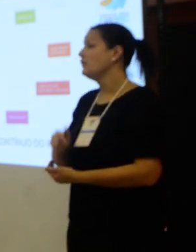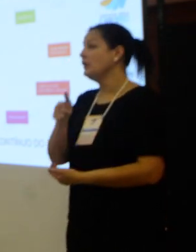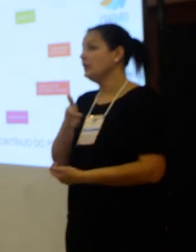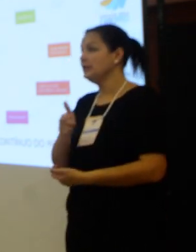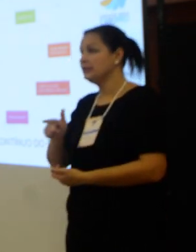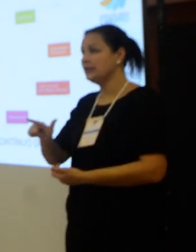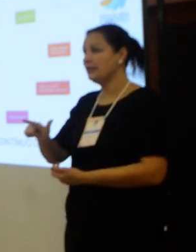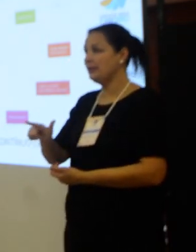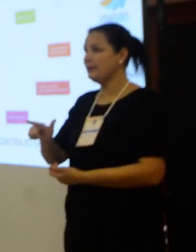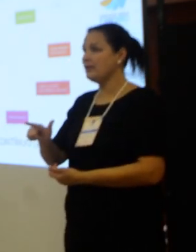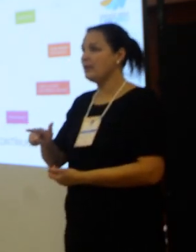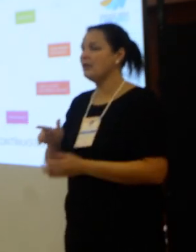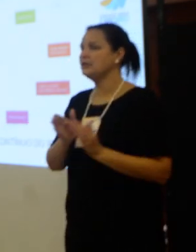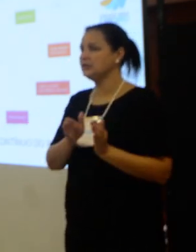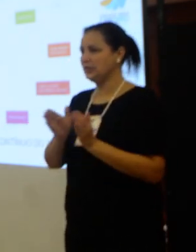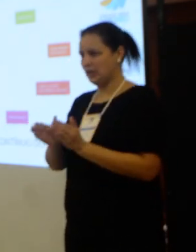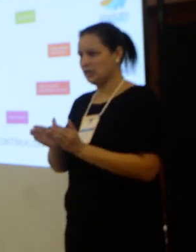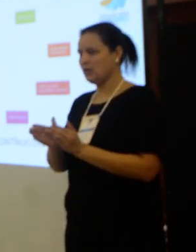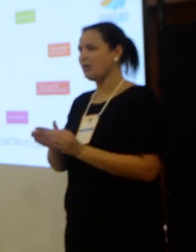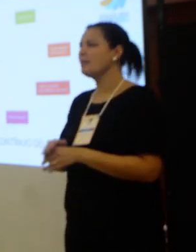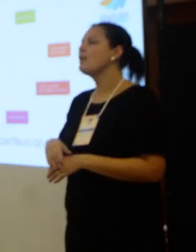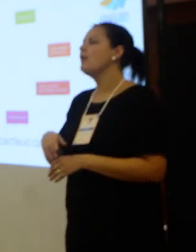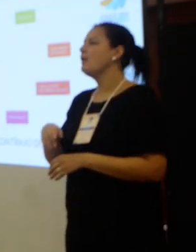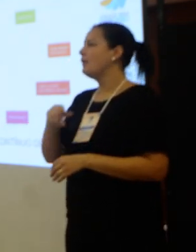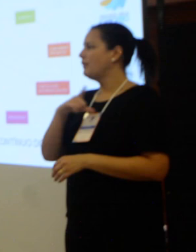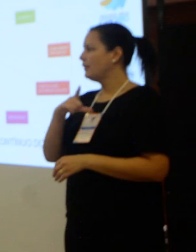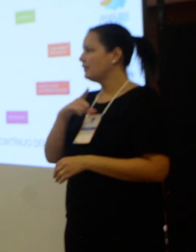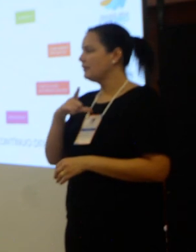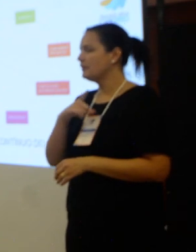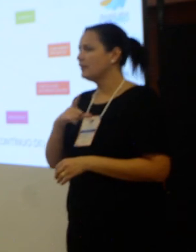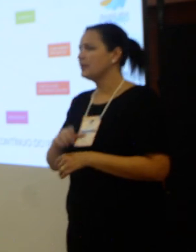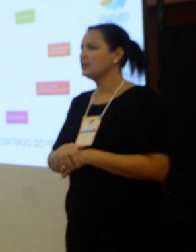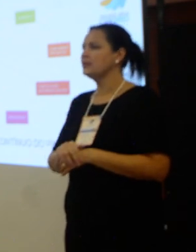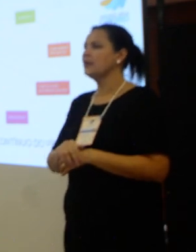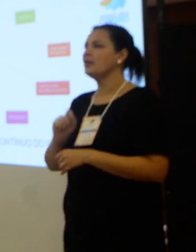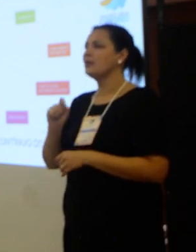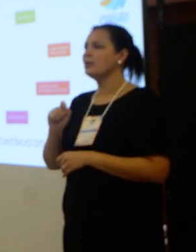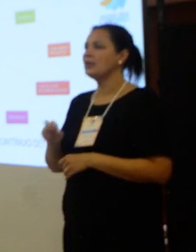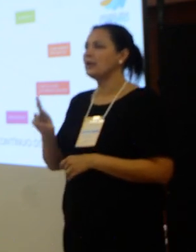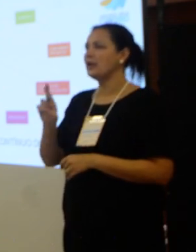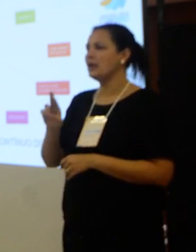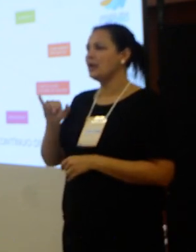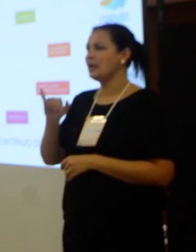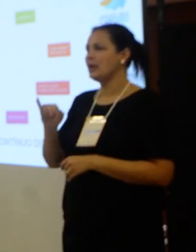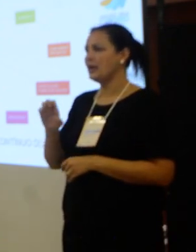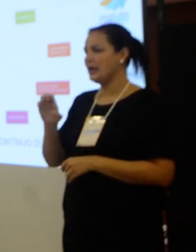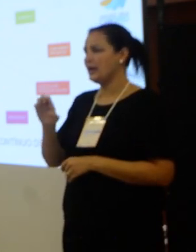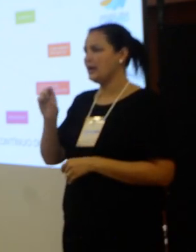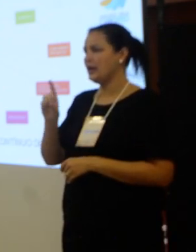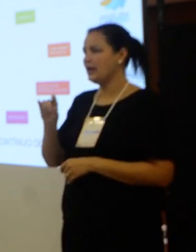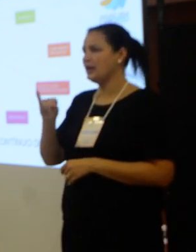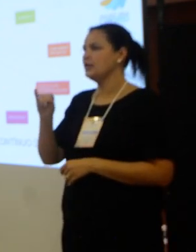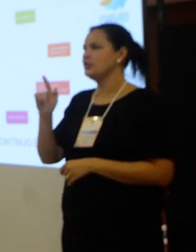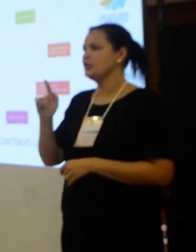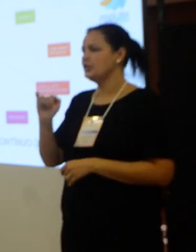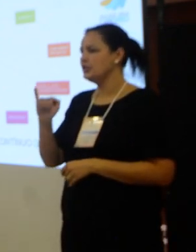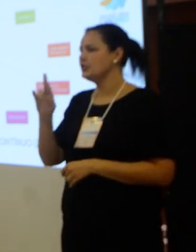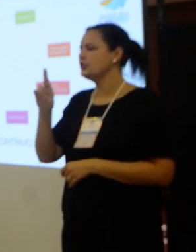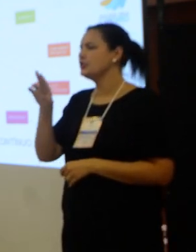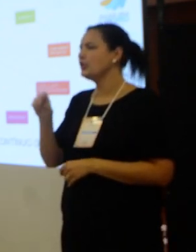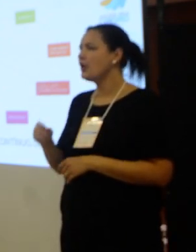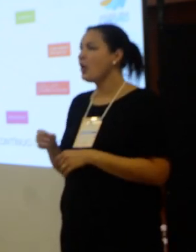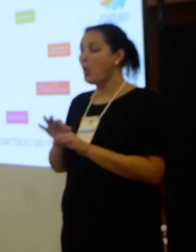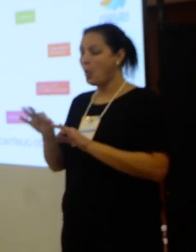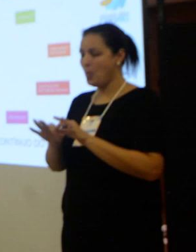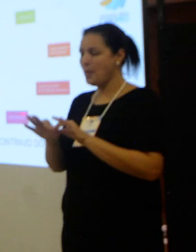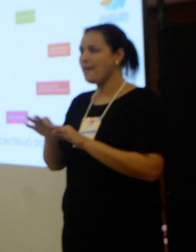Depois, né, desse planejamento participativo, a gente vai redigir, junto com o município, o plano de gestão. Depois